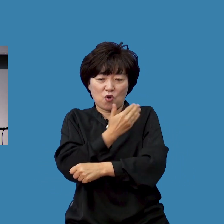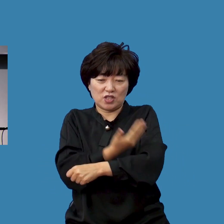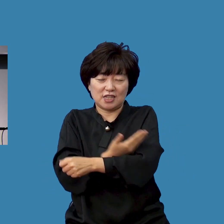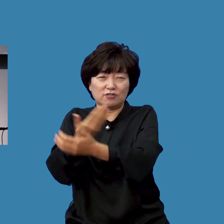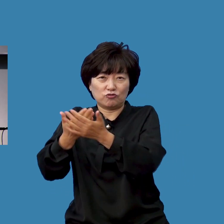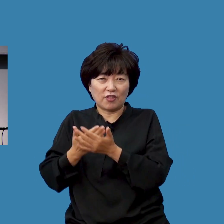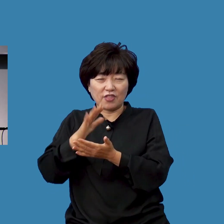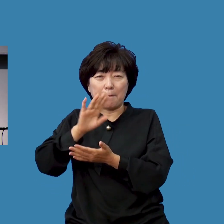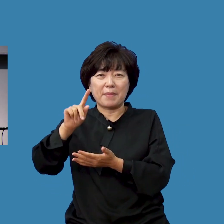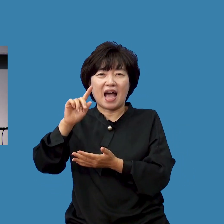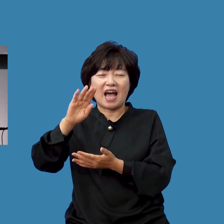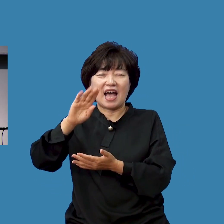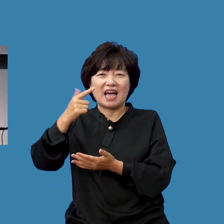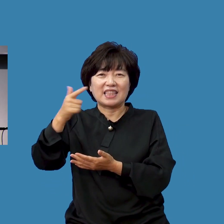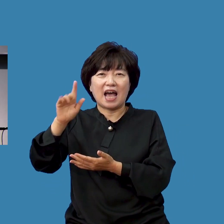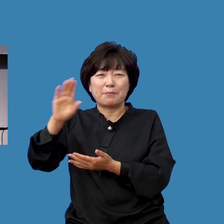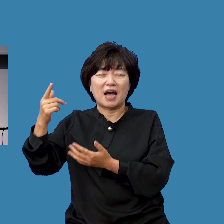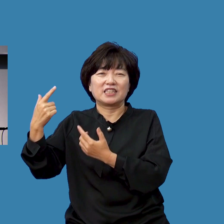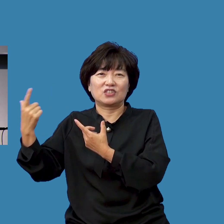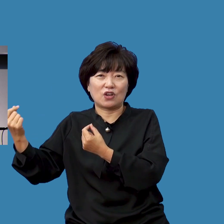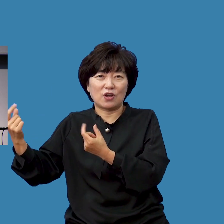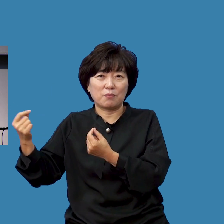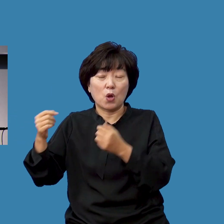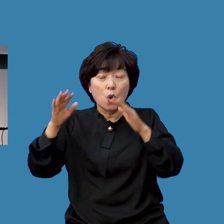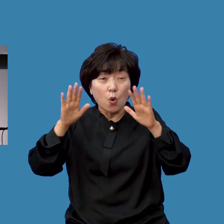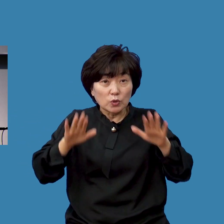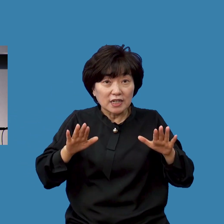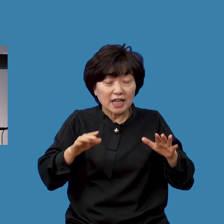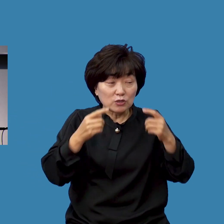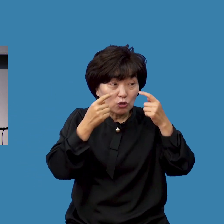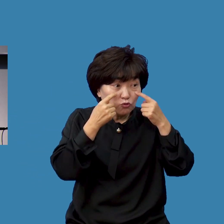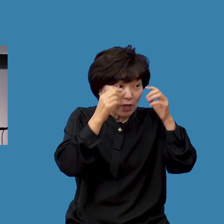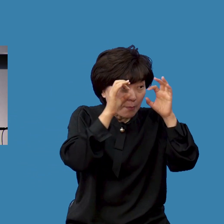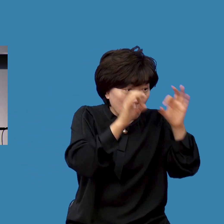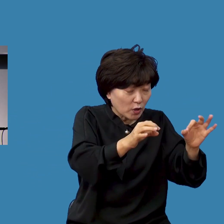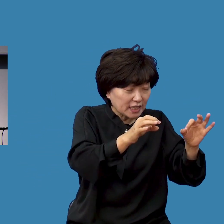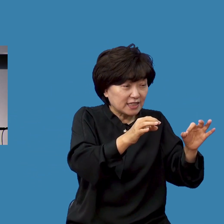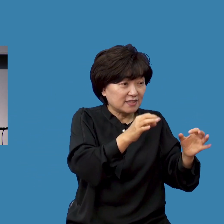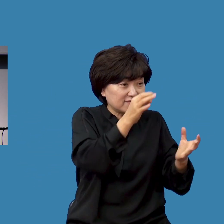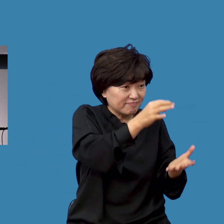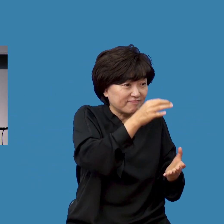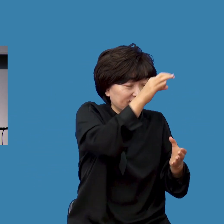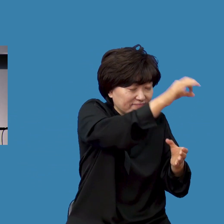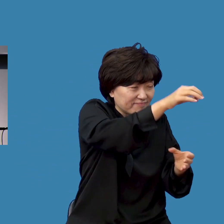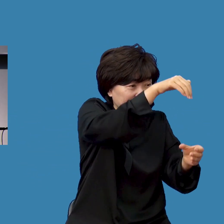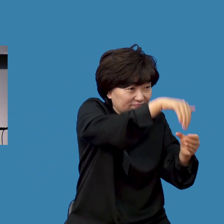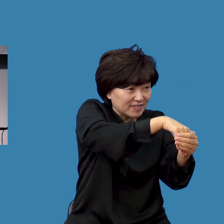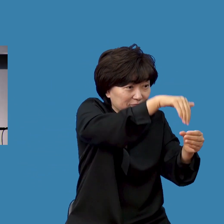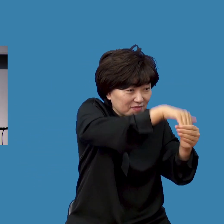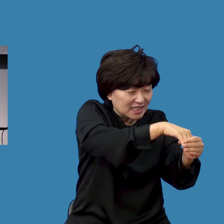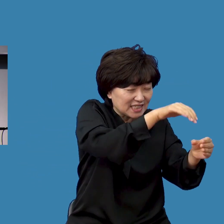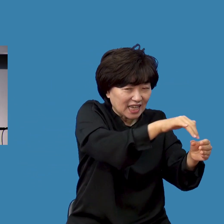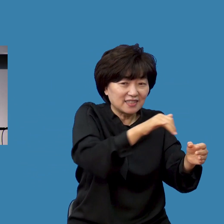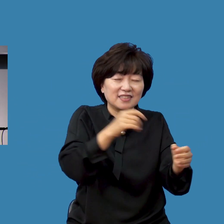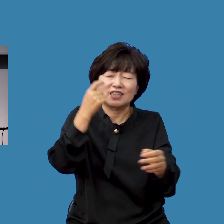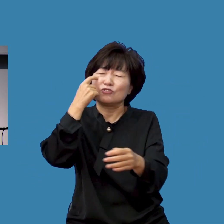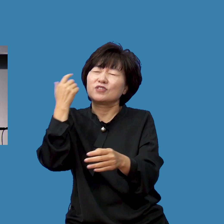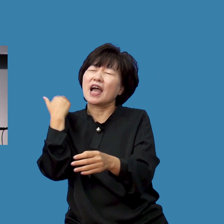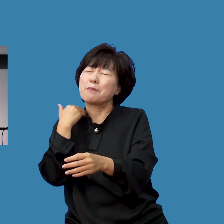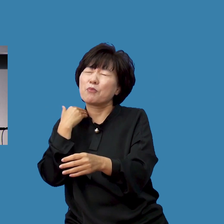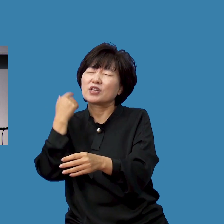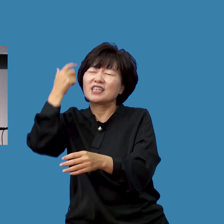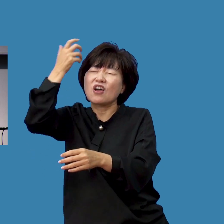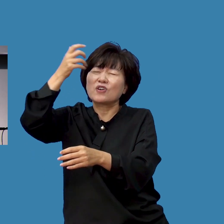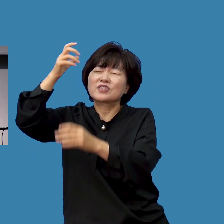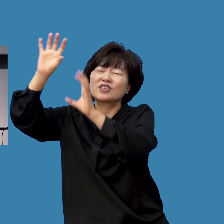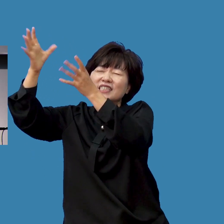바나바처럼 오늘날도 보이는 세계의 어떤 것을 하나님께 심는 자는 보이지 않는 세계의 열매를